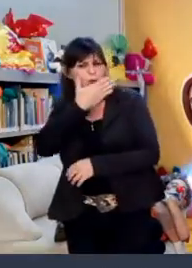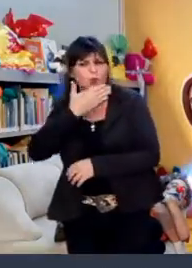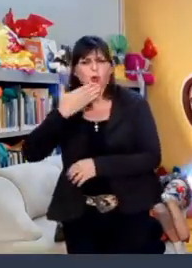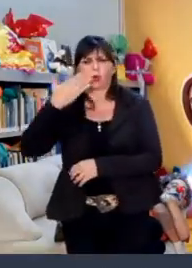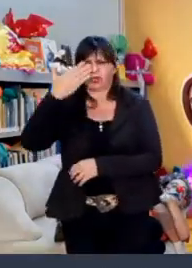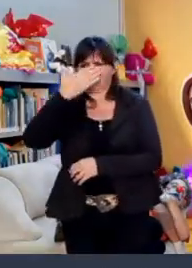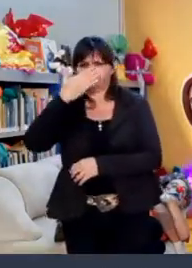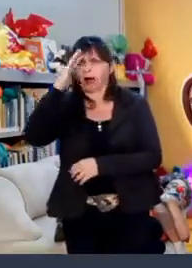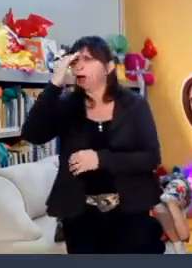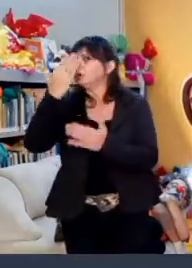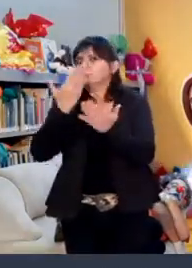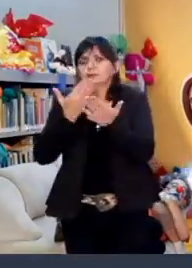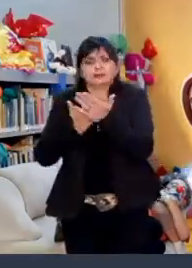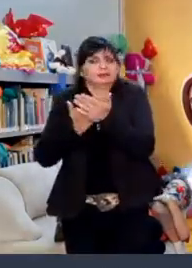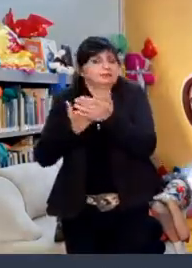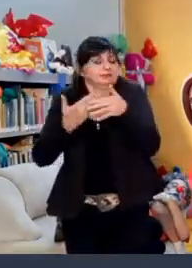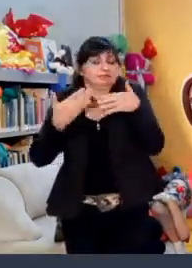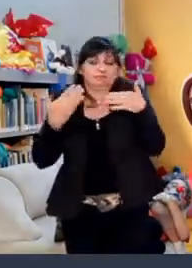se misturando,